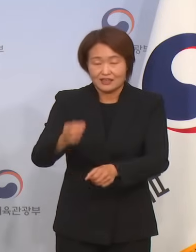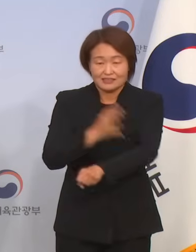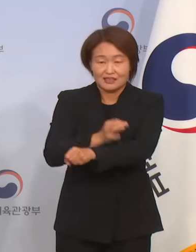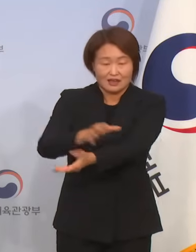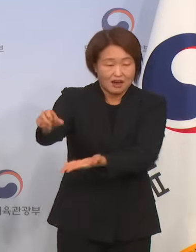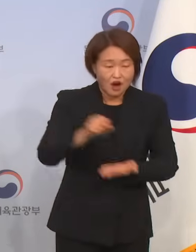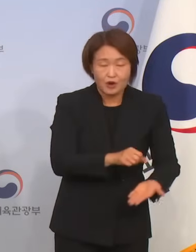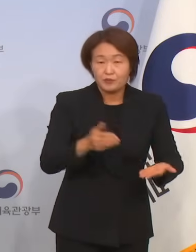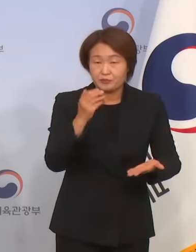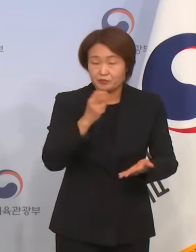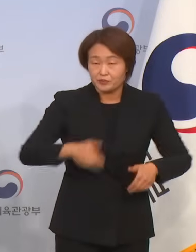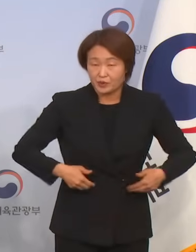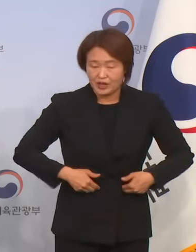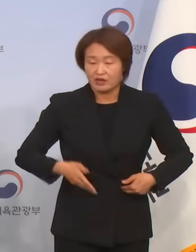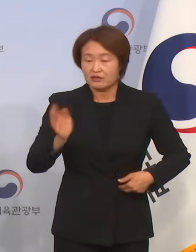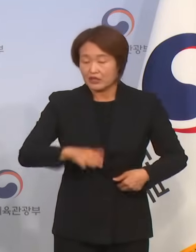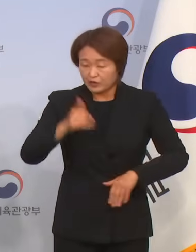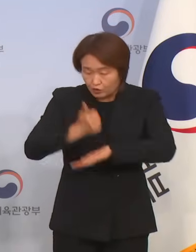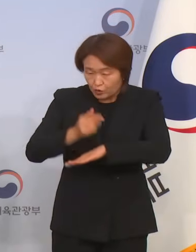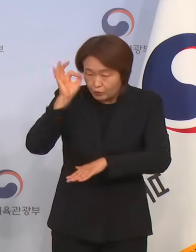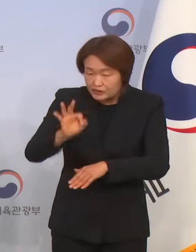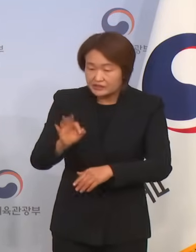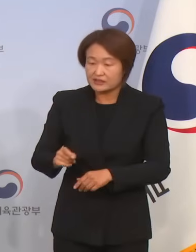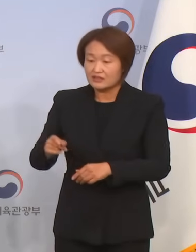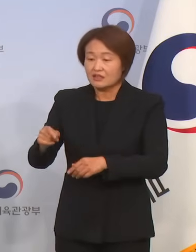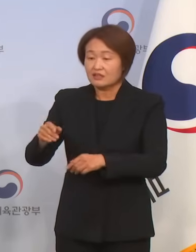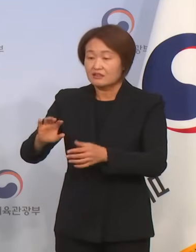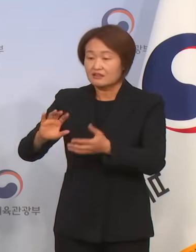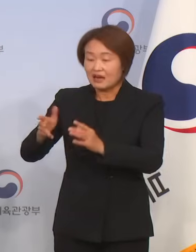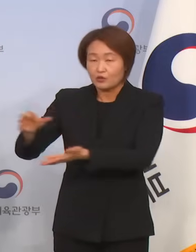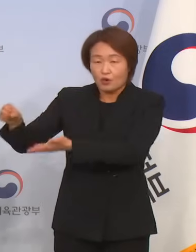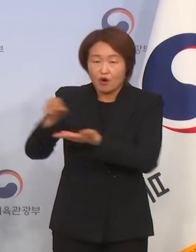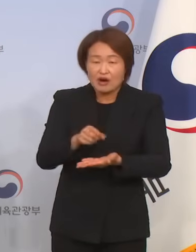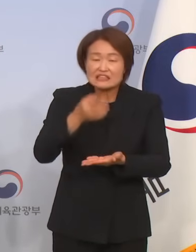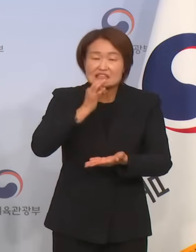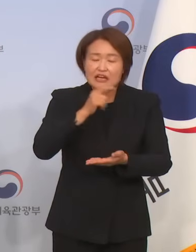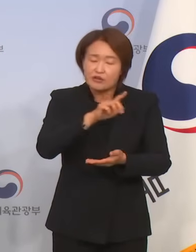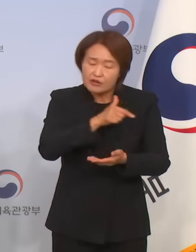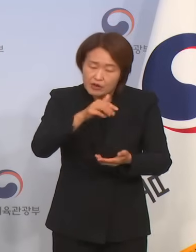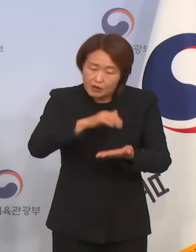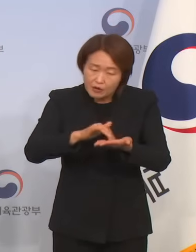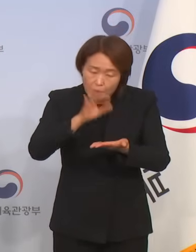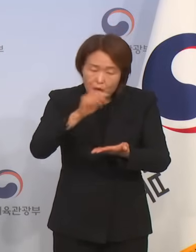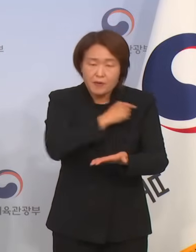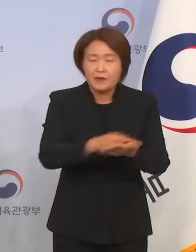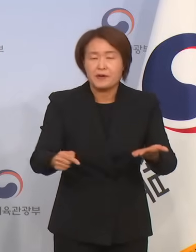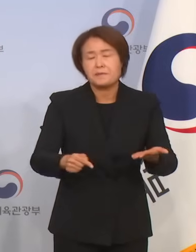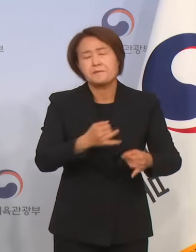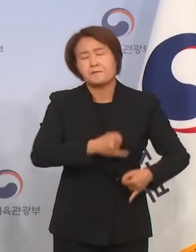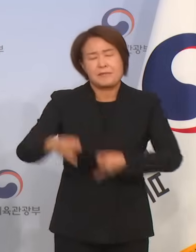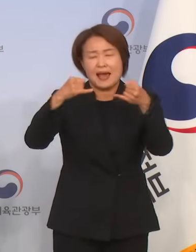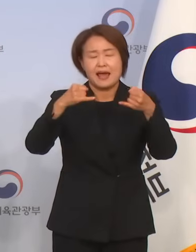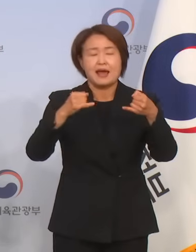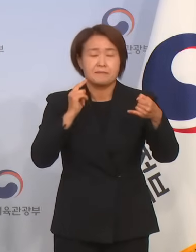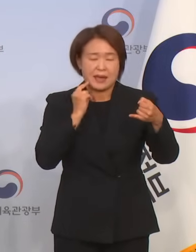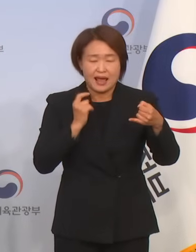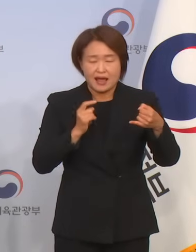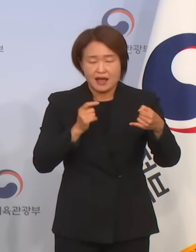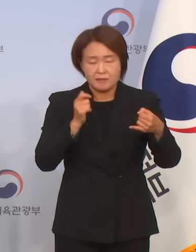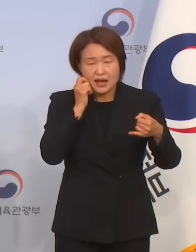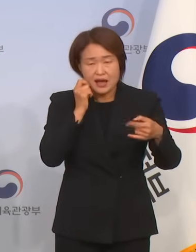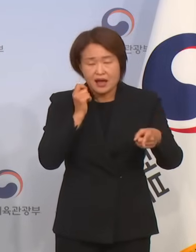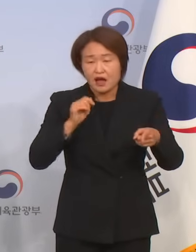집행한 결과 보조금에 대한 이자 수익의 손실을 초래하였습니다. 이에 대하여 거짓으로